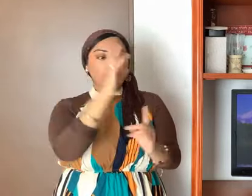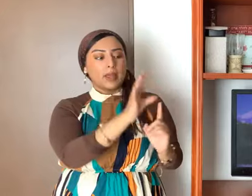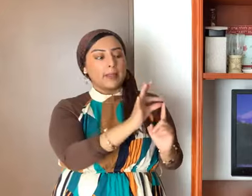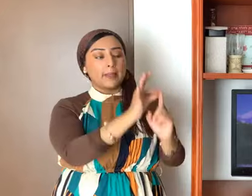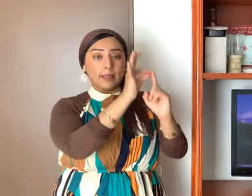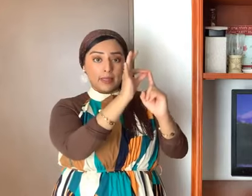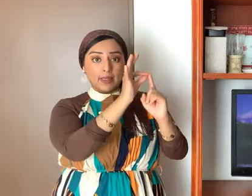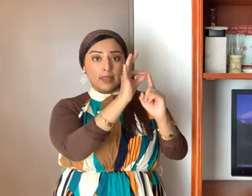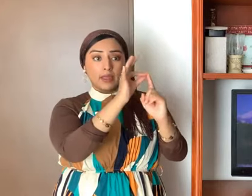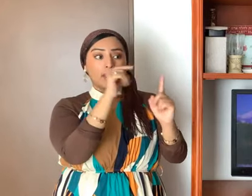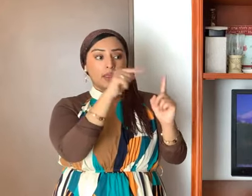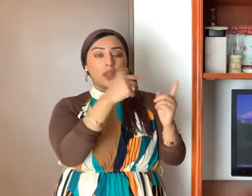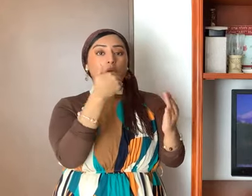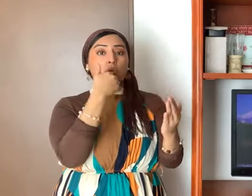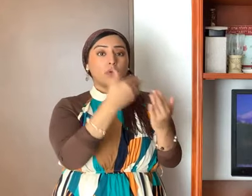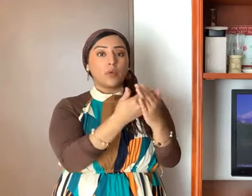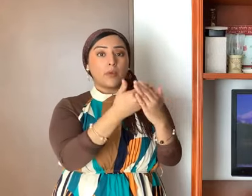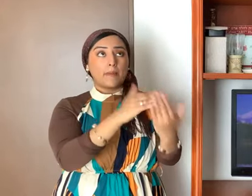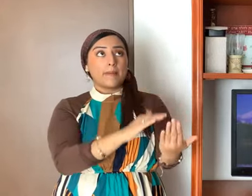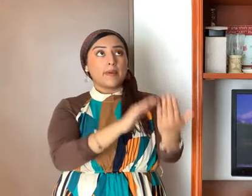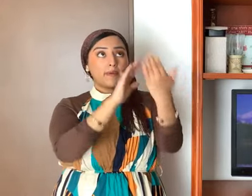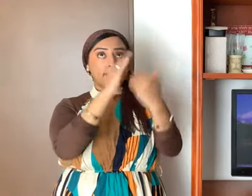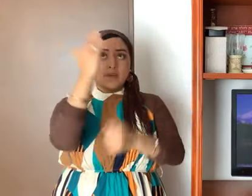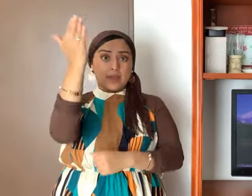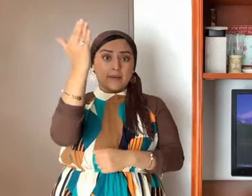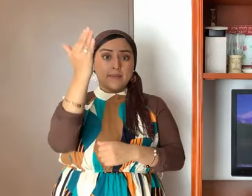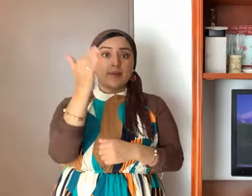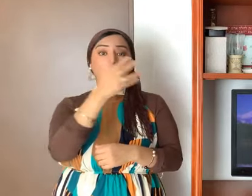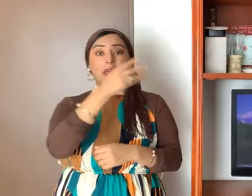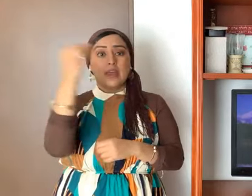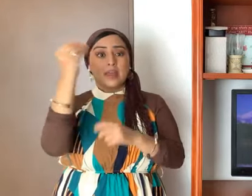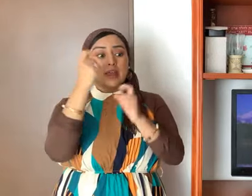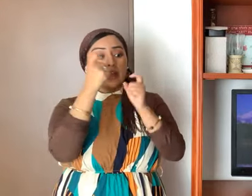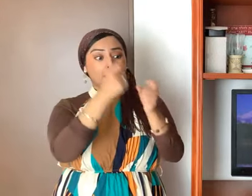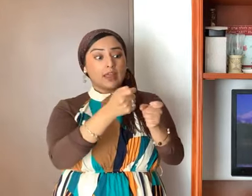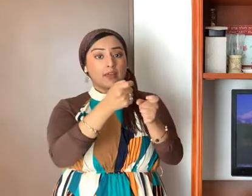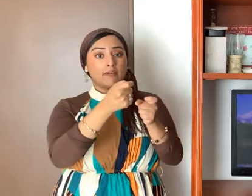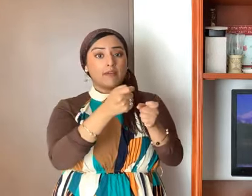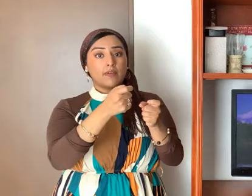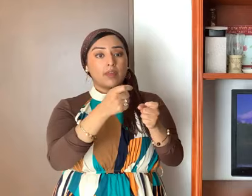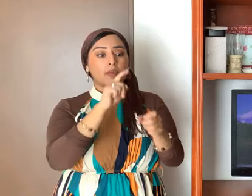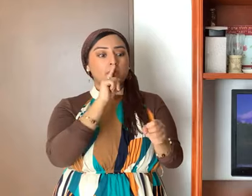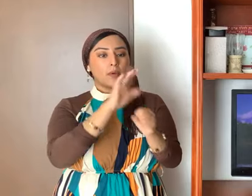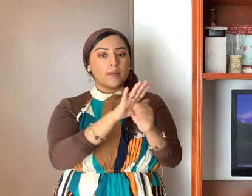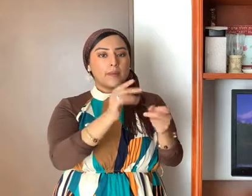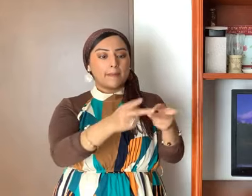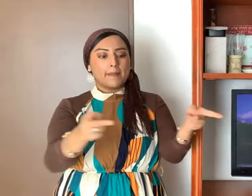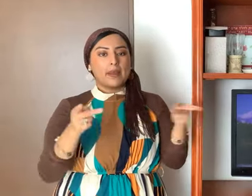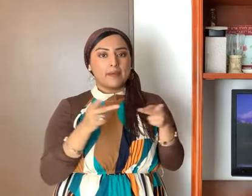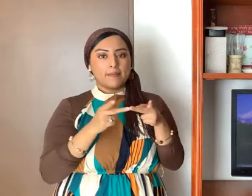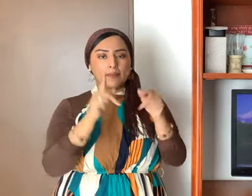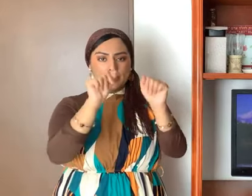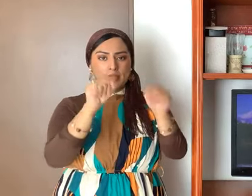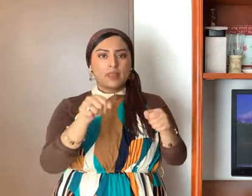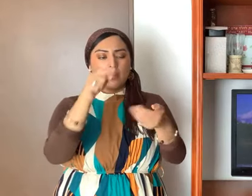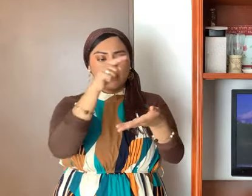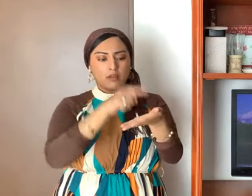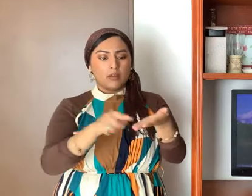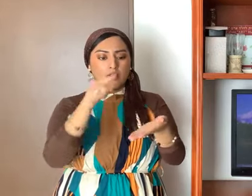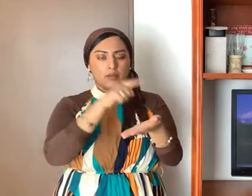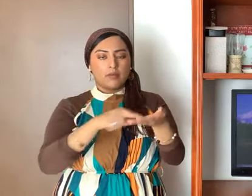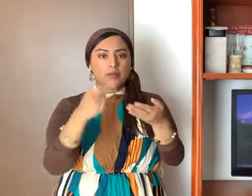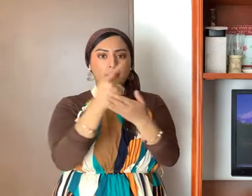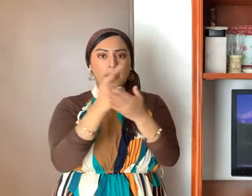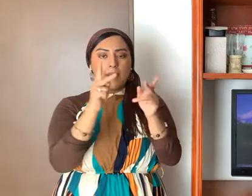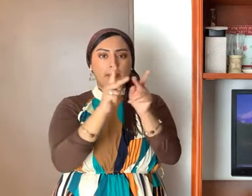escogió, porque era agradable delante de él, ¿sí? Y le dio la tierra prometida. Ustedes pueden repasar en